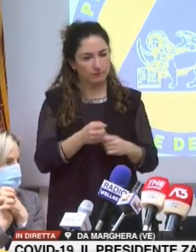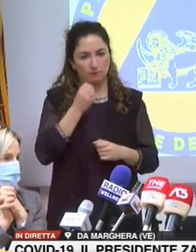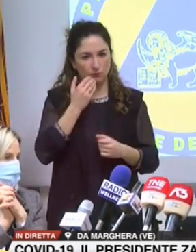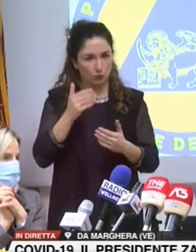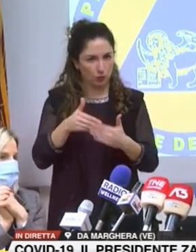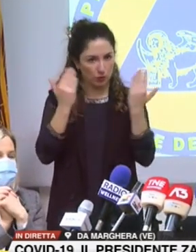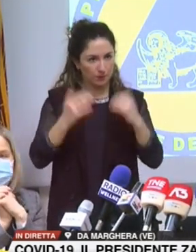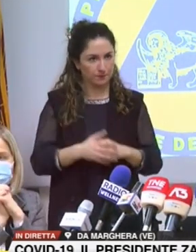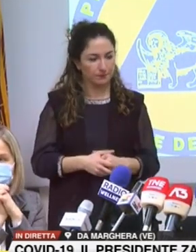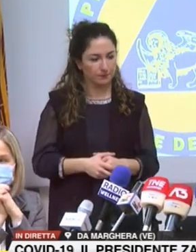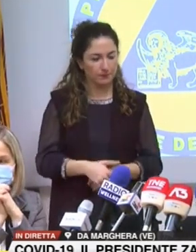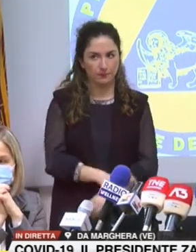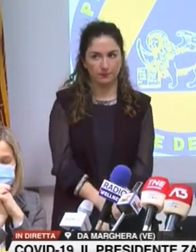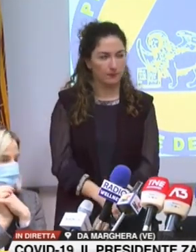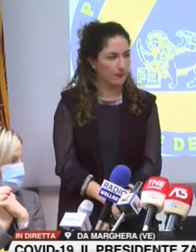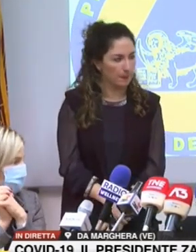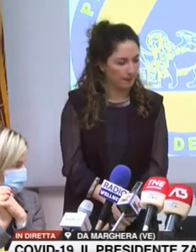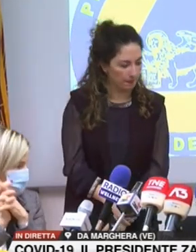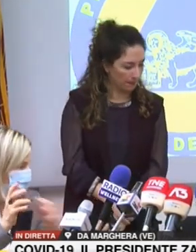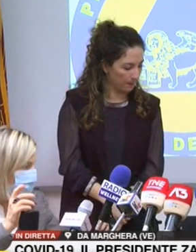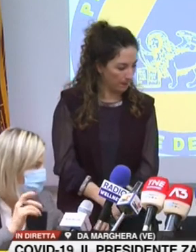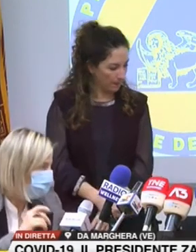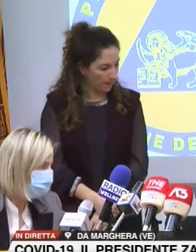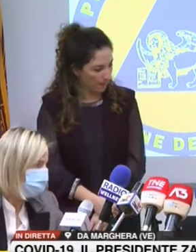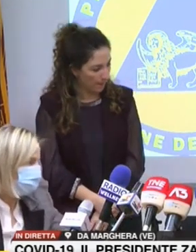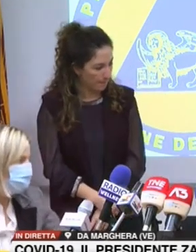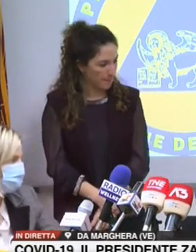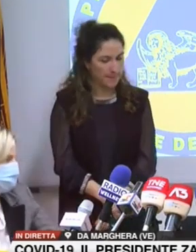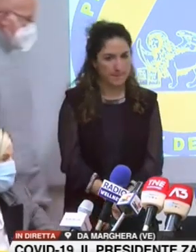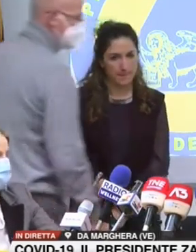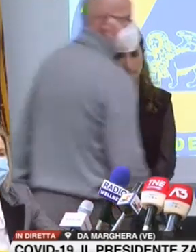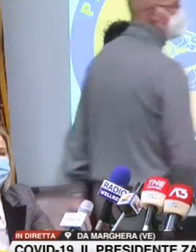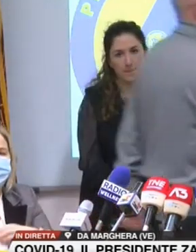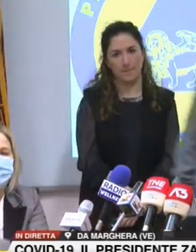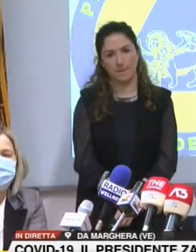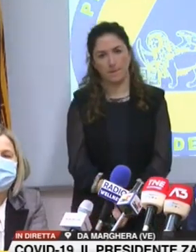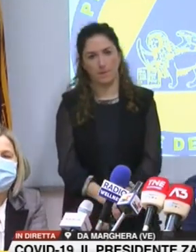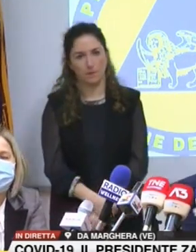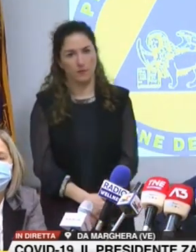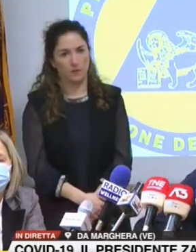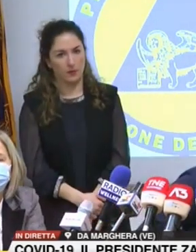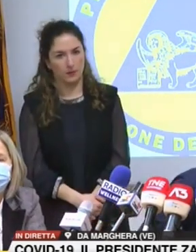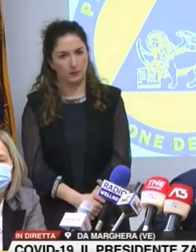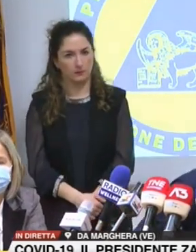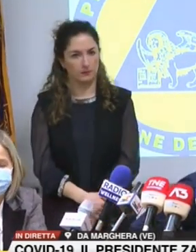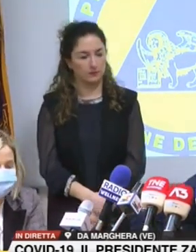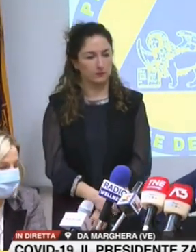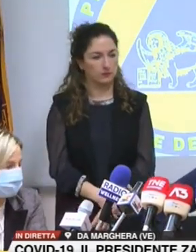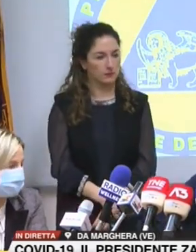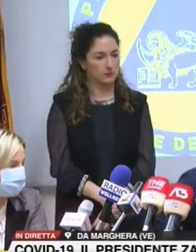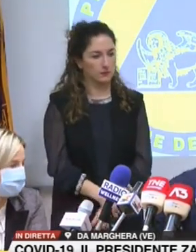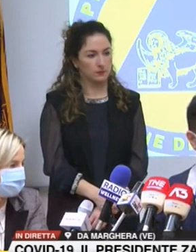Buongiorno. Buongiorno. Grazie Presidente. Come si chiama Mongillo? Michele.